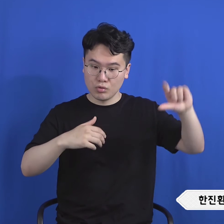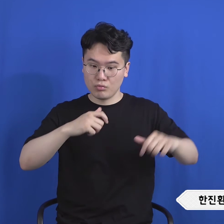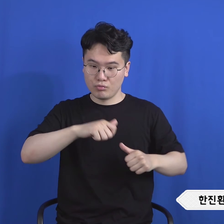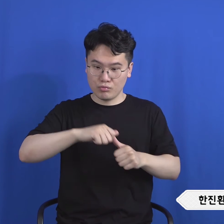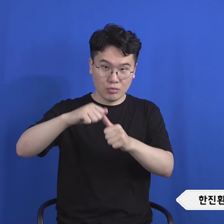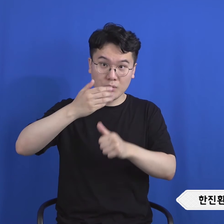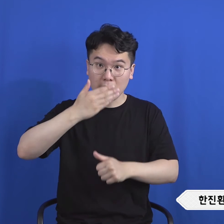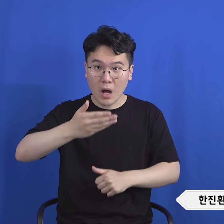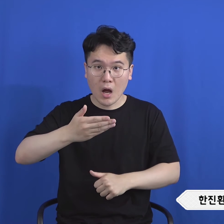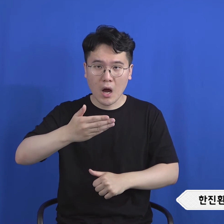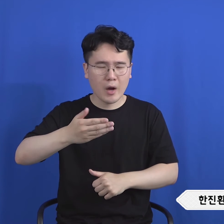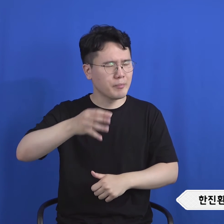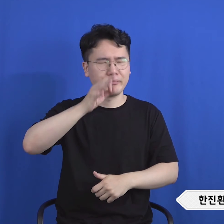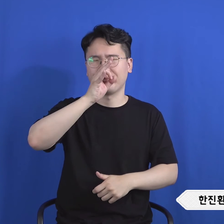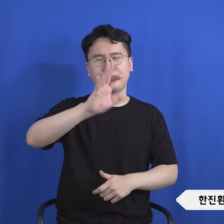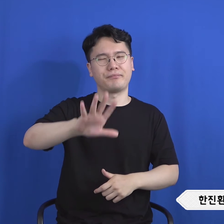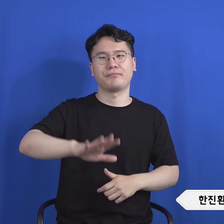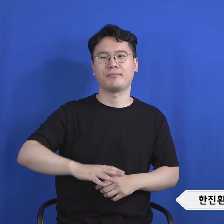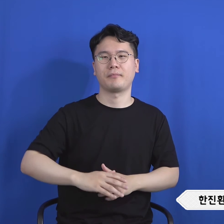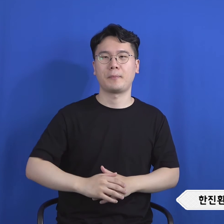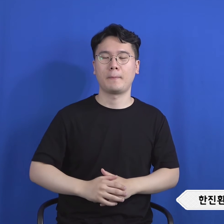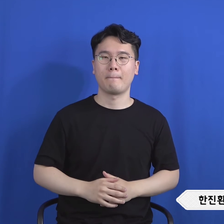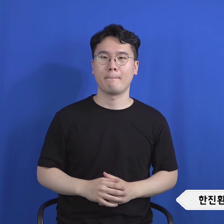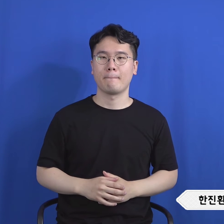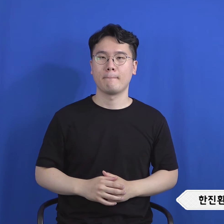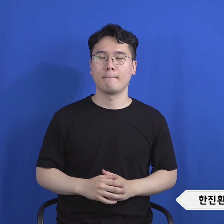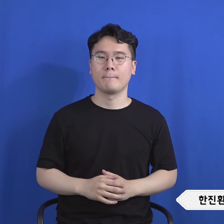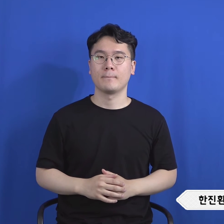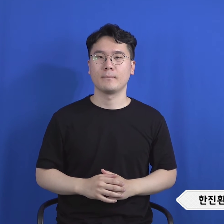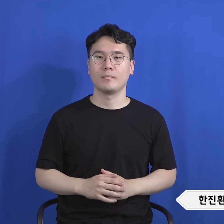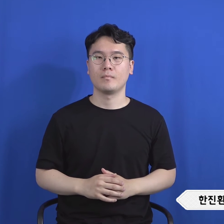나를 구원해 줄 수 있는 것이 아니기 때문이죠.